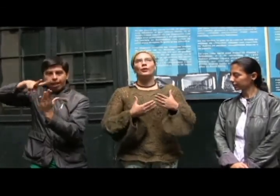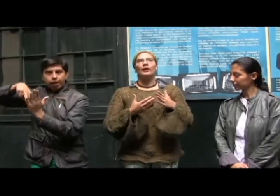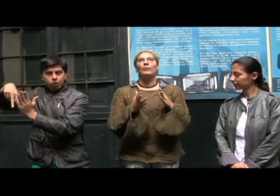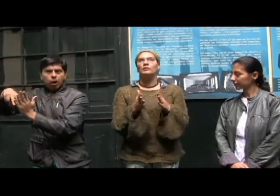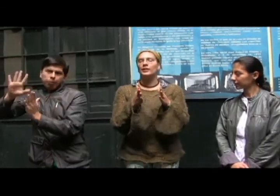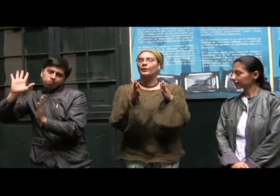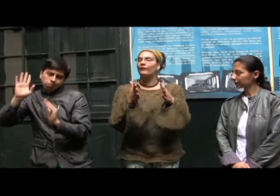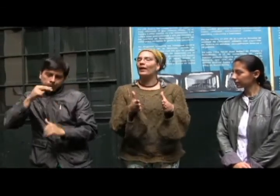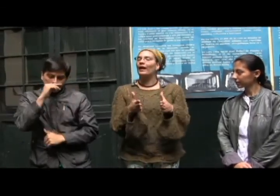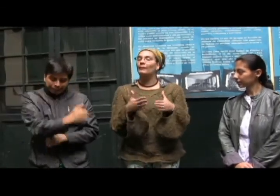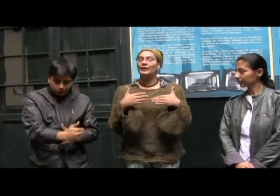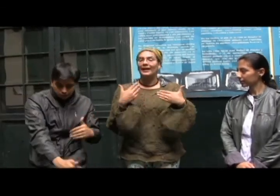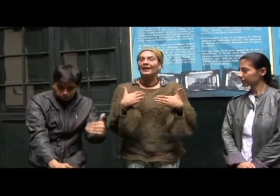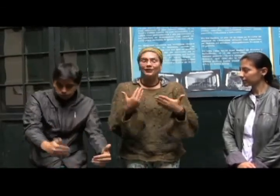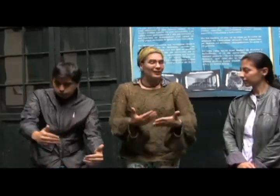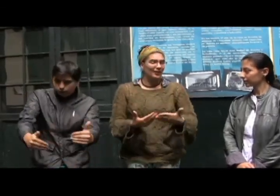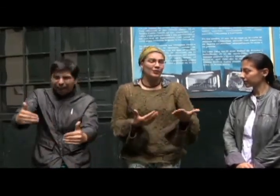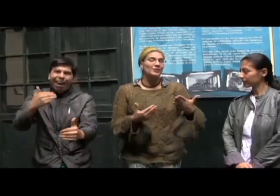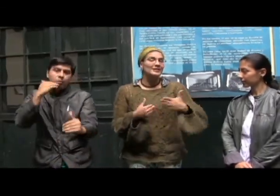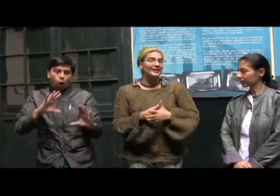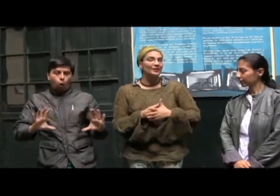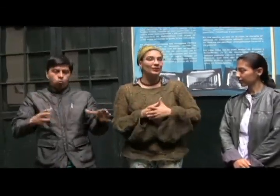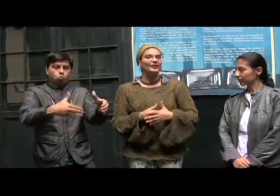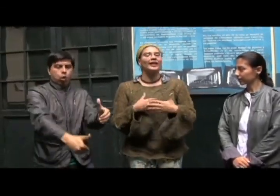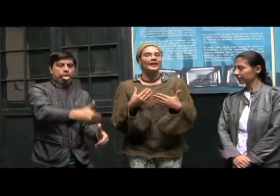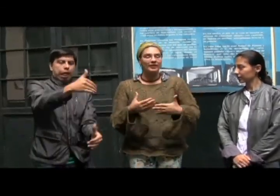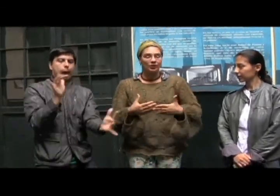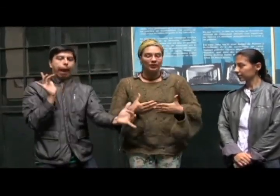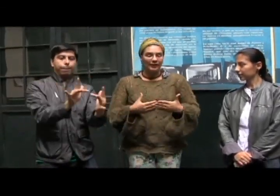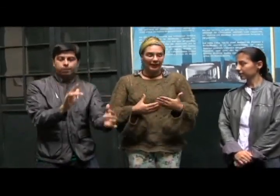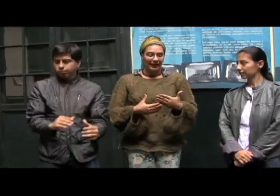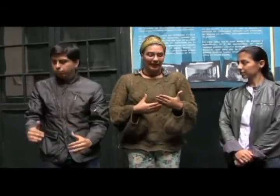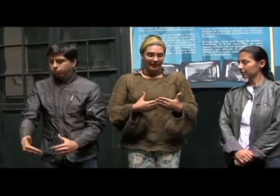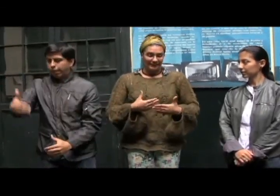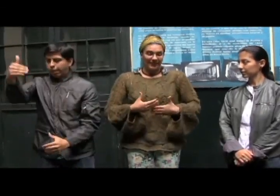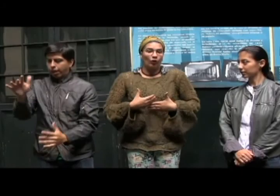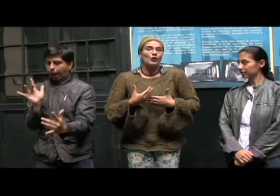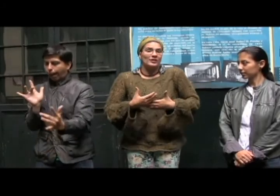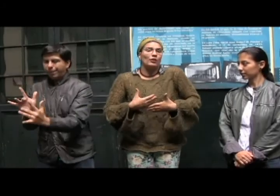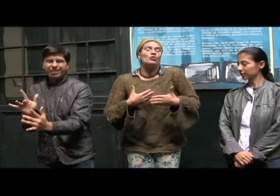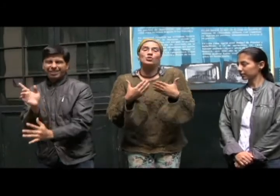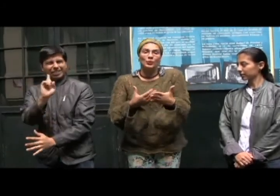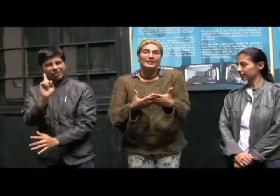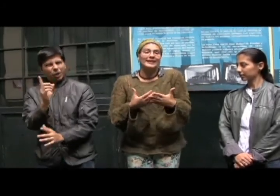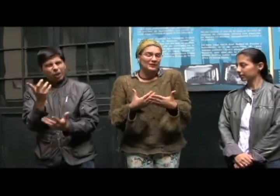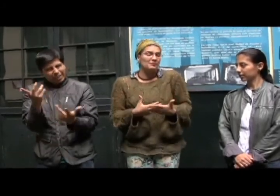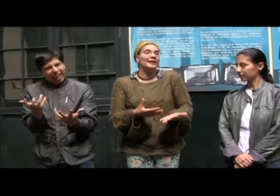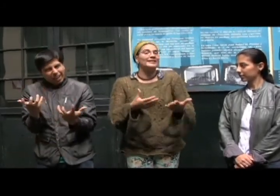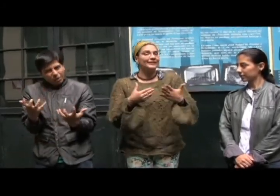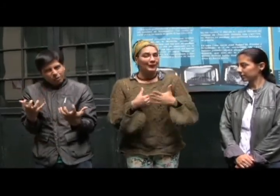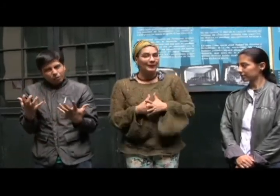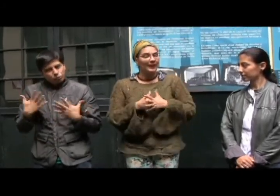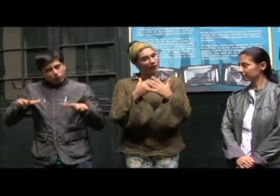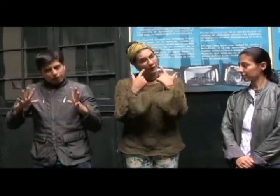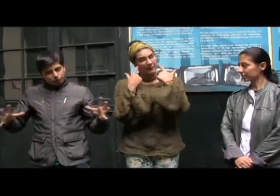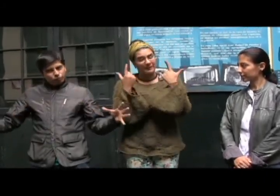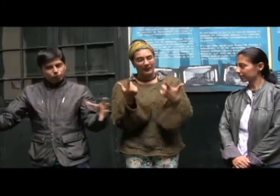no queremos hacer una franja, porque cada niño es un desarrollo distinto y cada niño empieza a reconocer, a construirse desde su experiencia de vida y de lo que le empieza